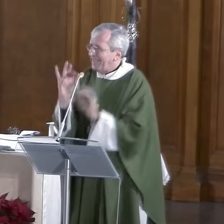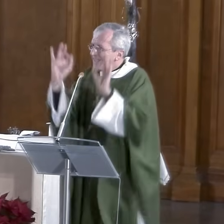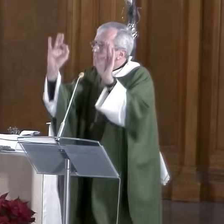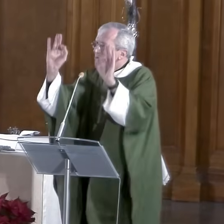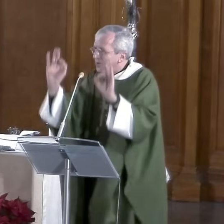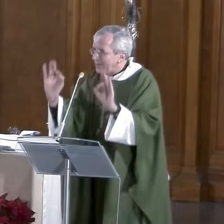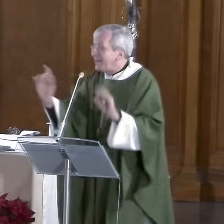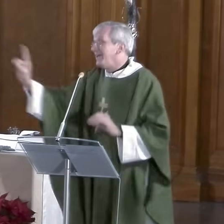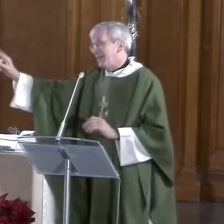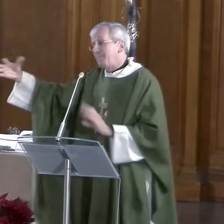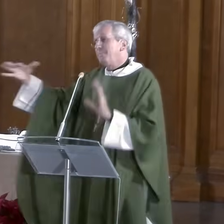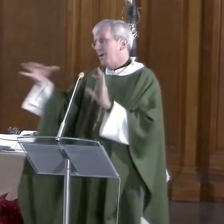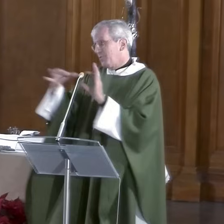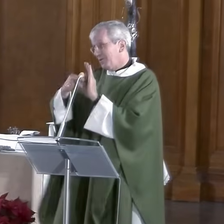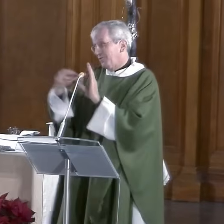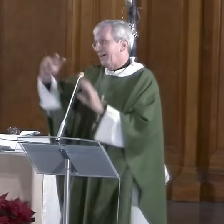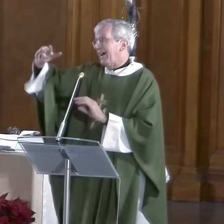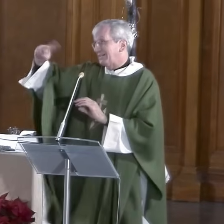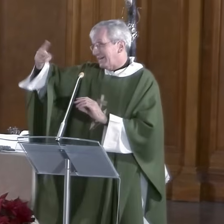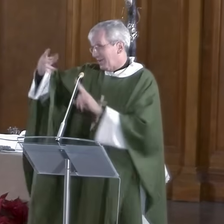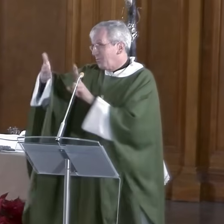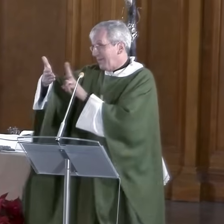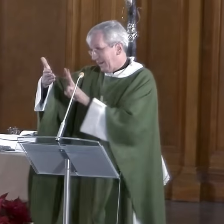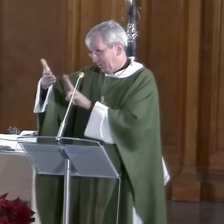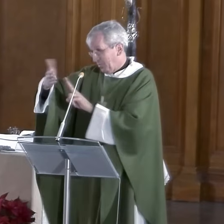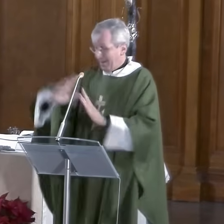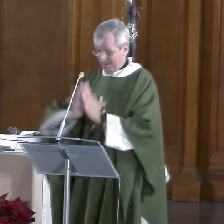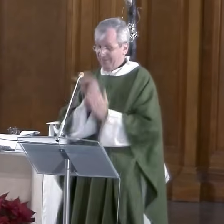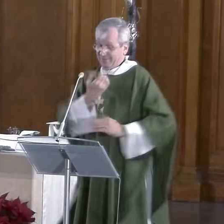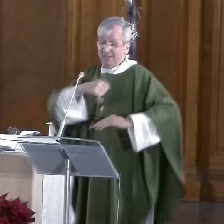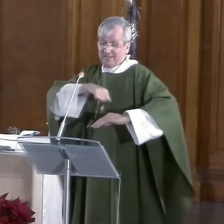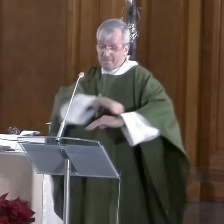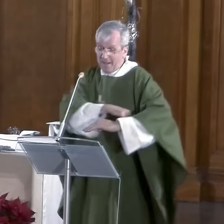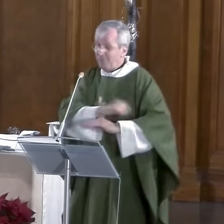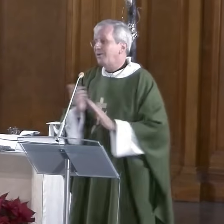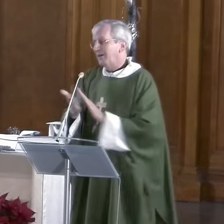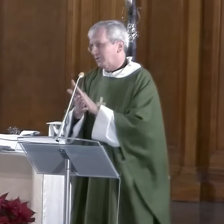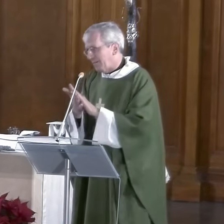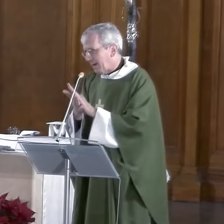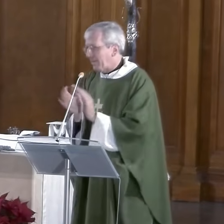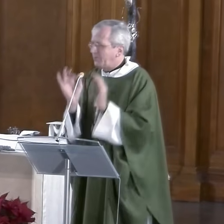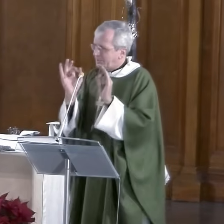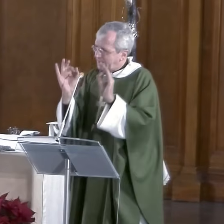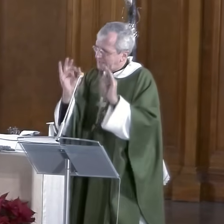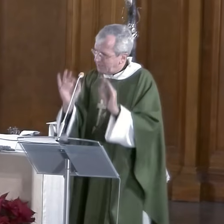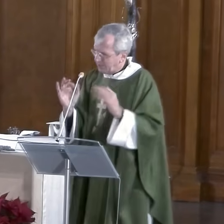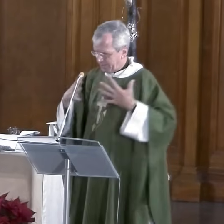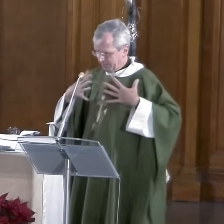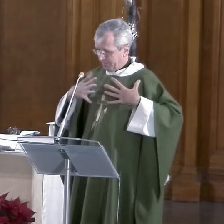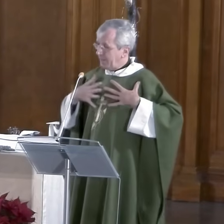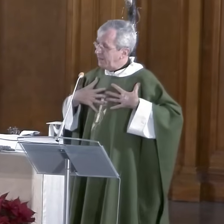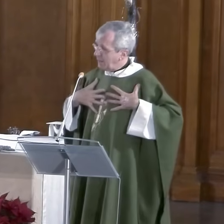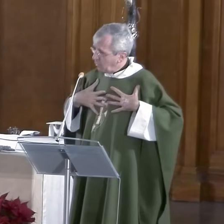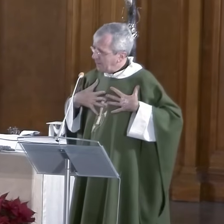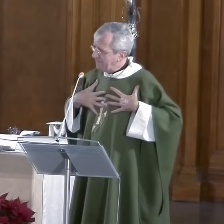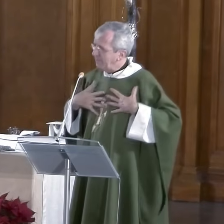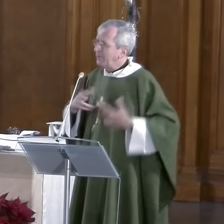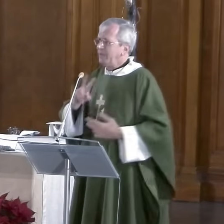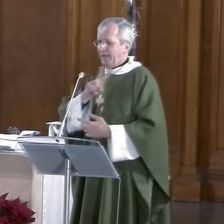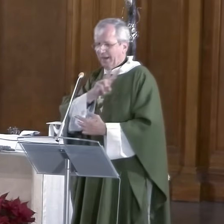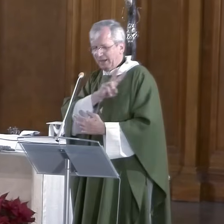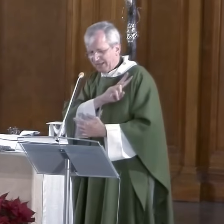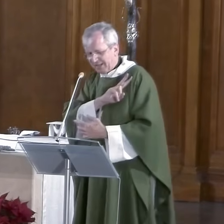enseñanza, un orden. También va unido a esa segunda lectura de San Pablo que nos hablaba pues de ese orden en el